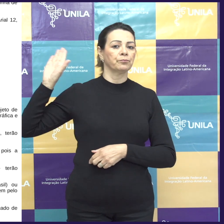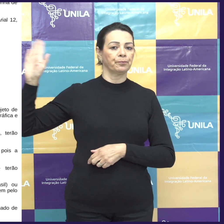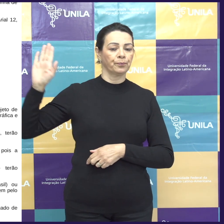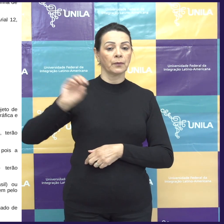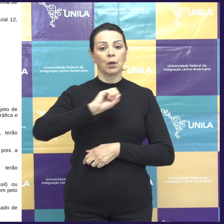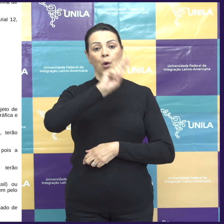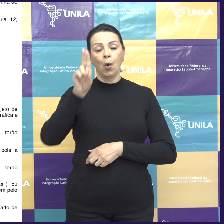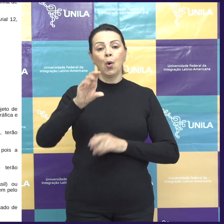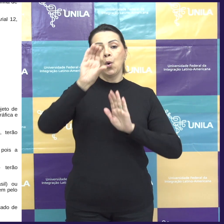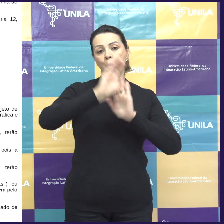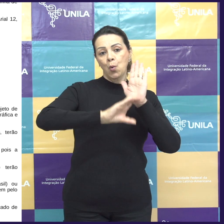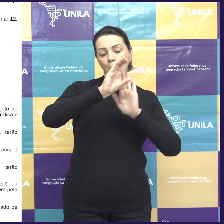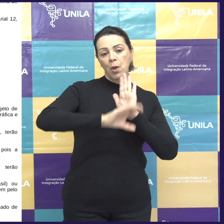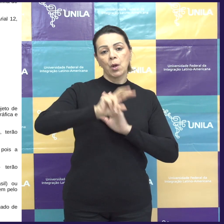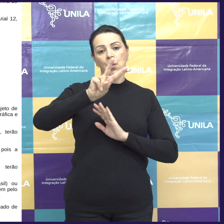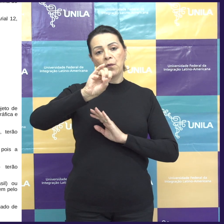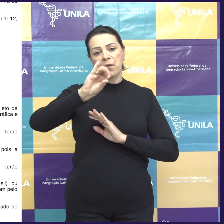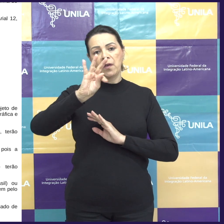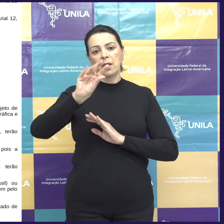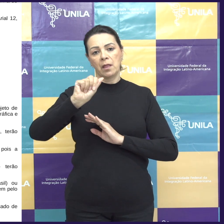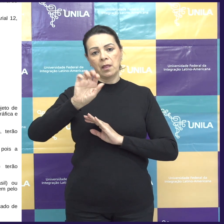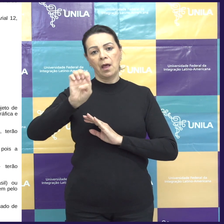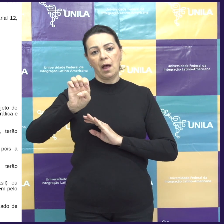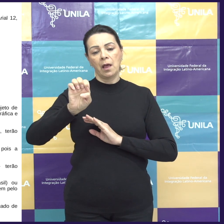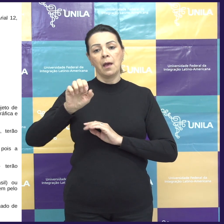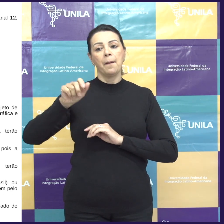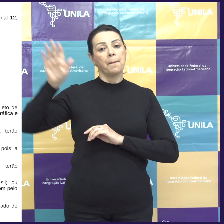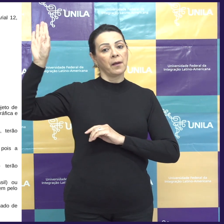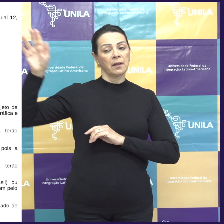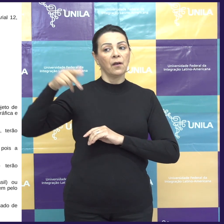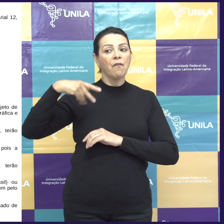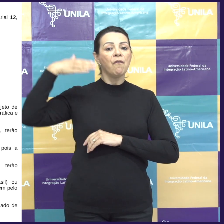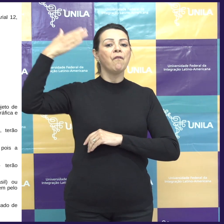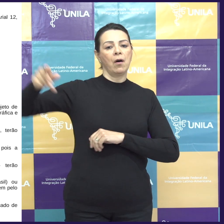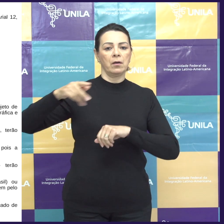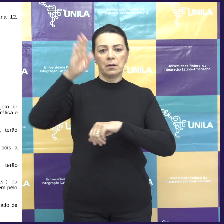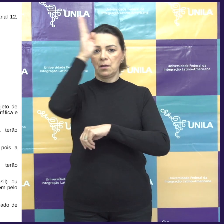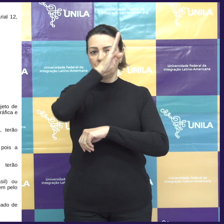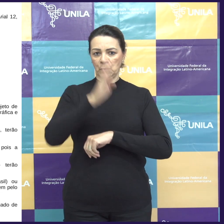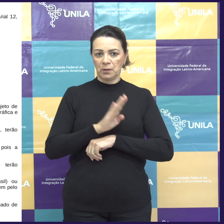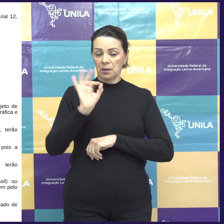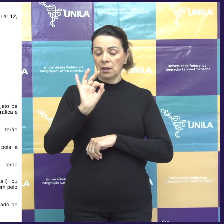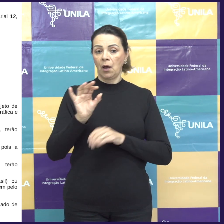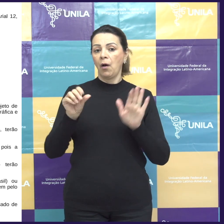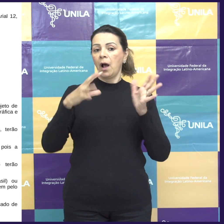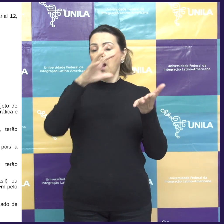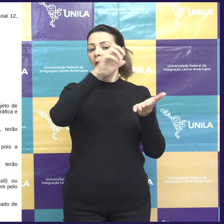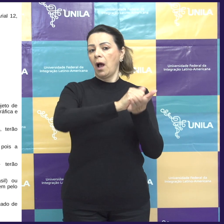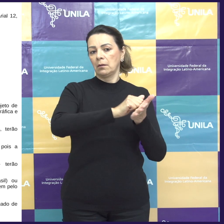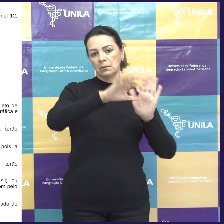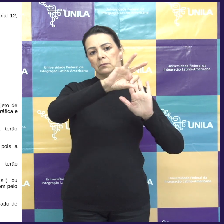Vitae, para candidatos não residentes no Brasil e que não optarem pelo cadastro na plataforma Lattes.